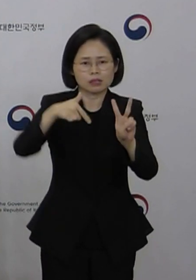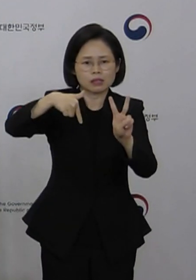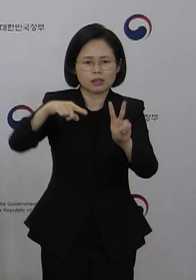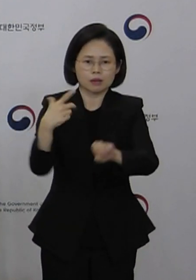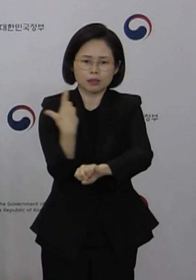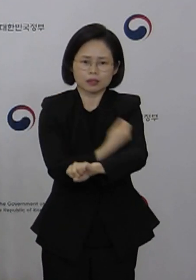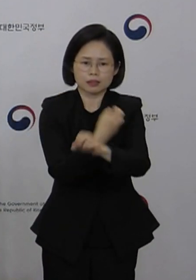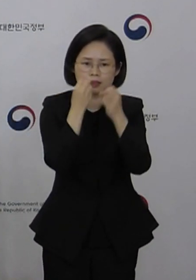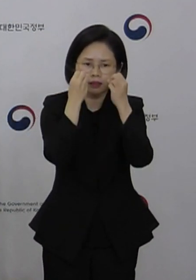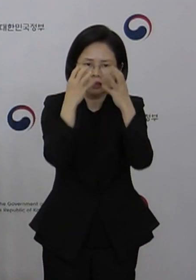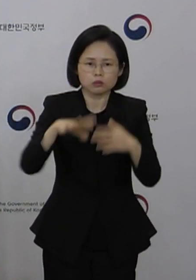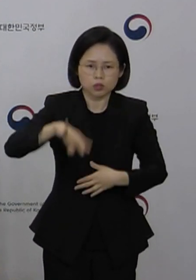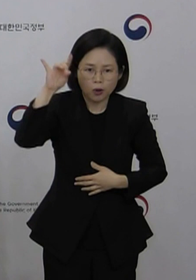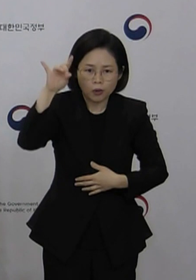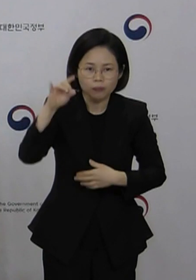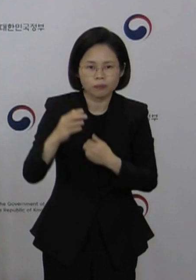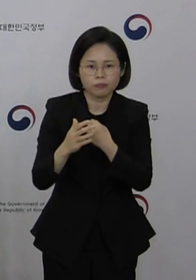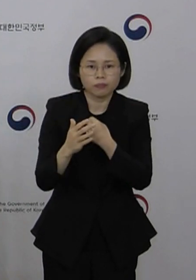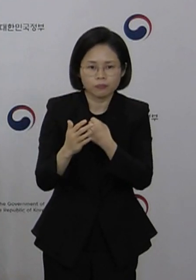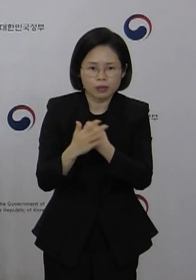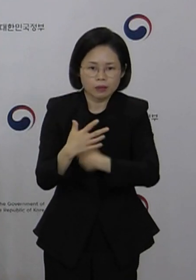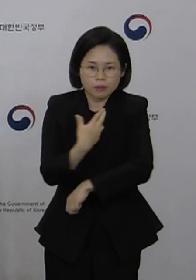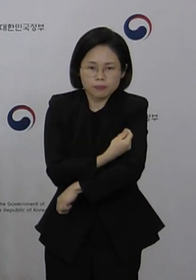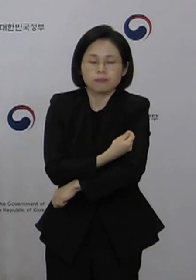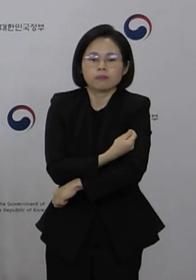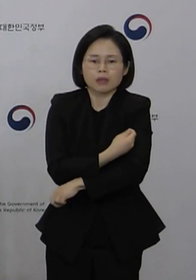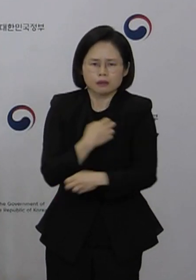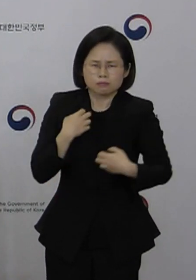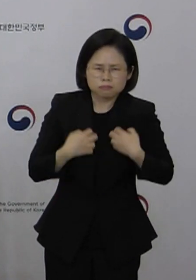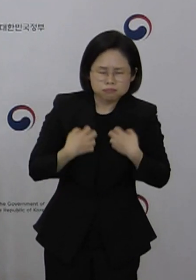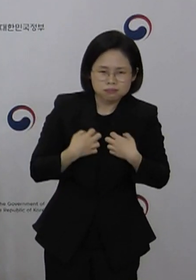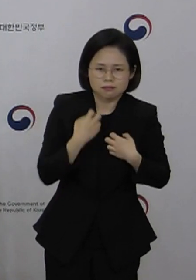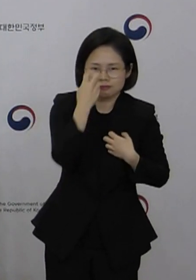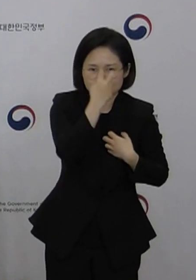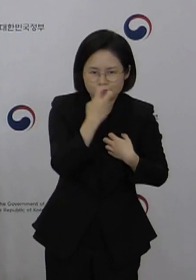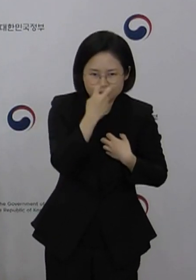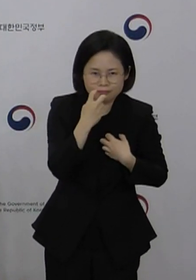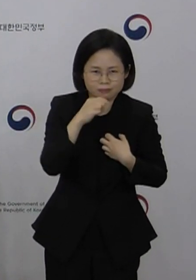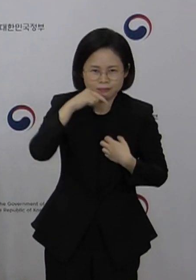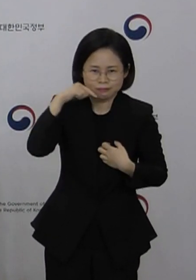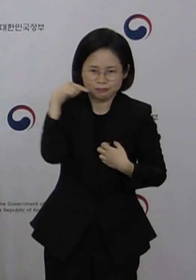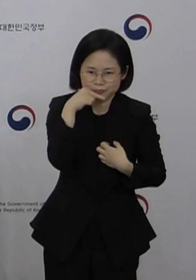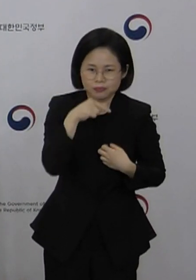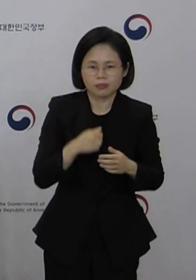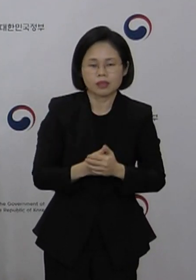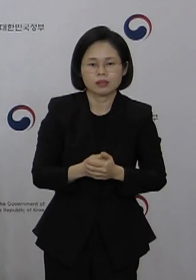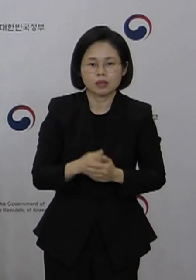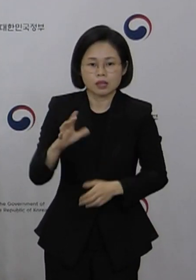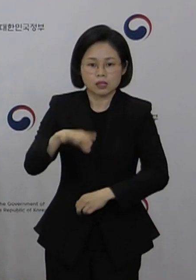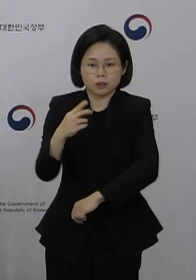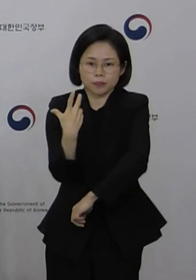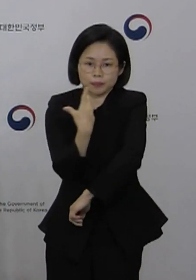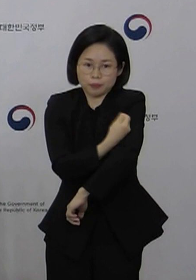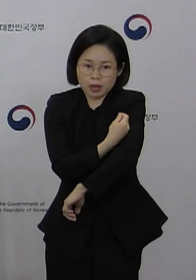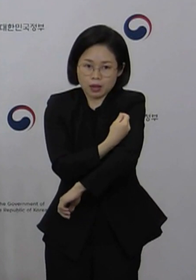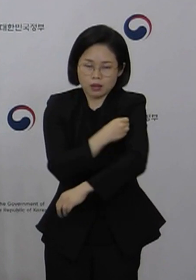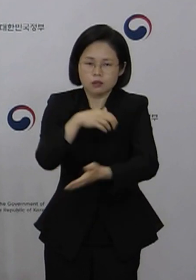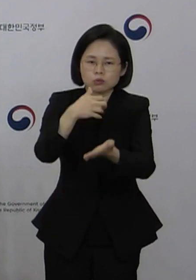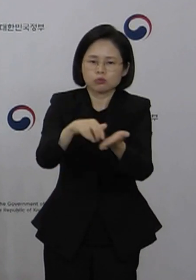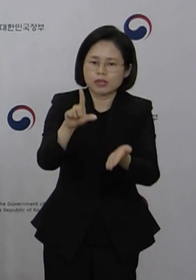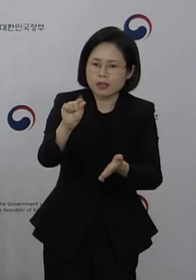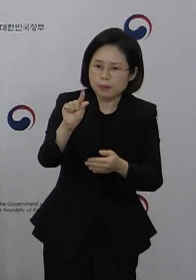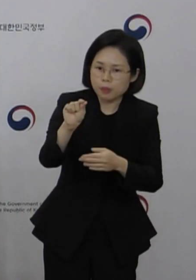적극적으로 대응하고자 합니다. 초기 접종자 중 1만 명을 대상으로 접종 이후 일주일간